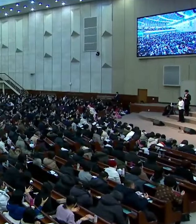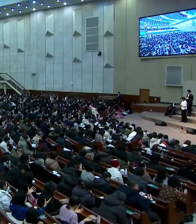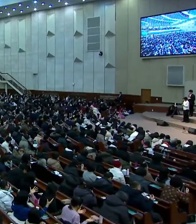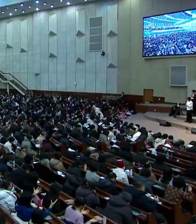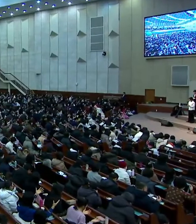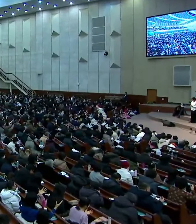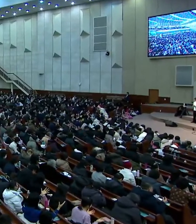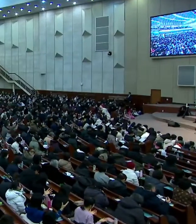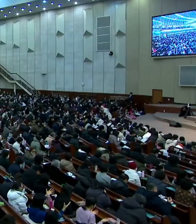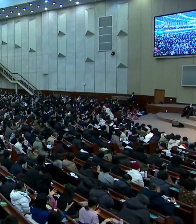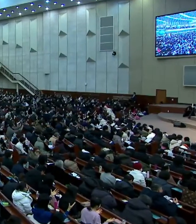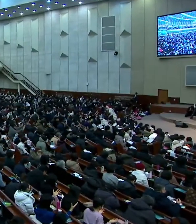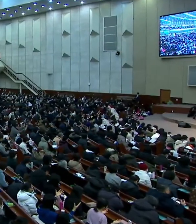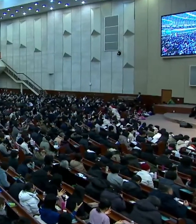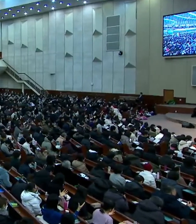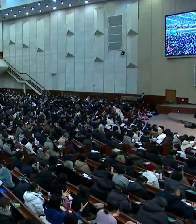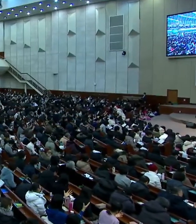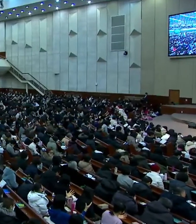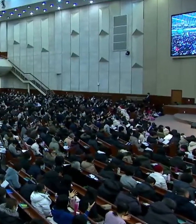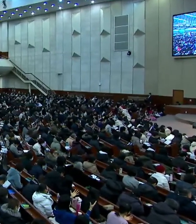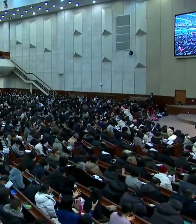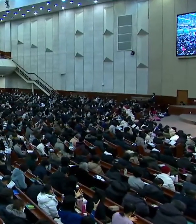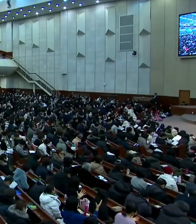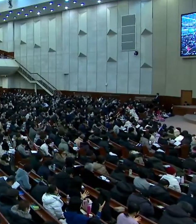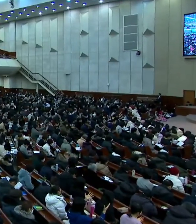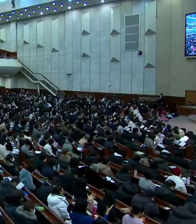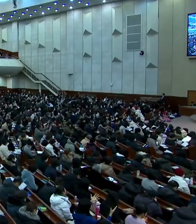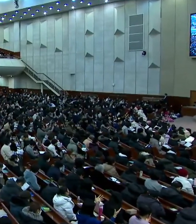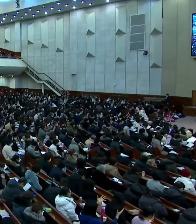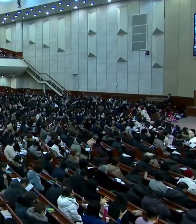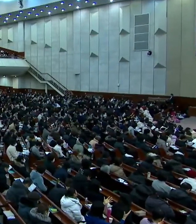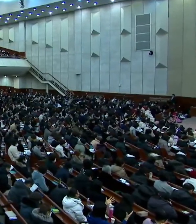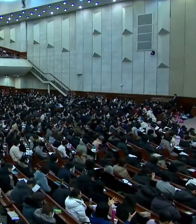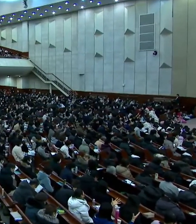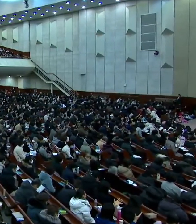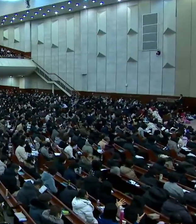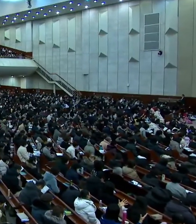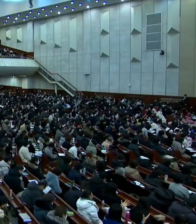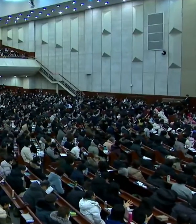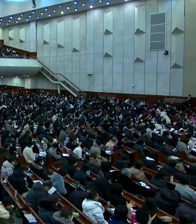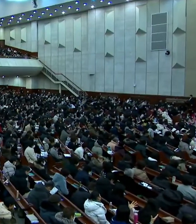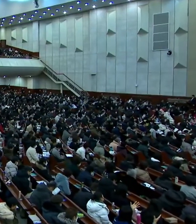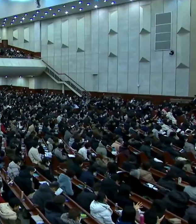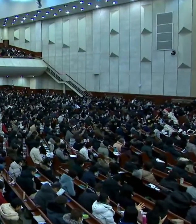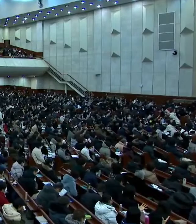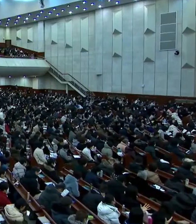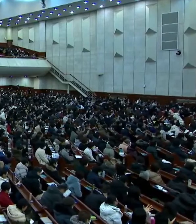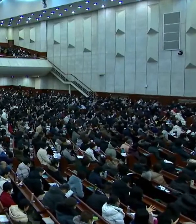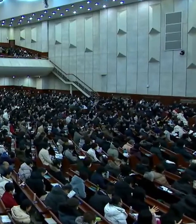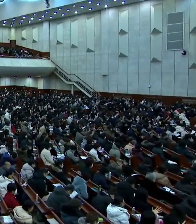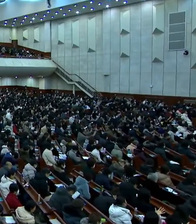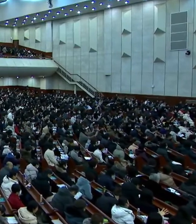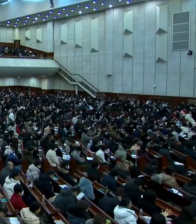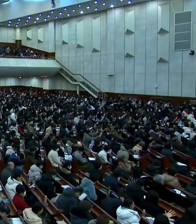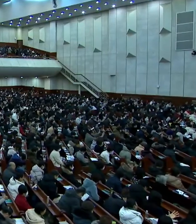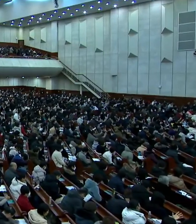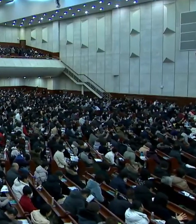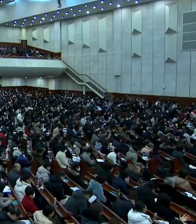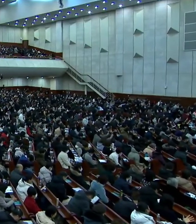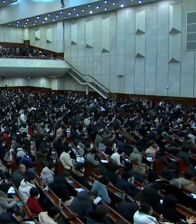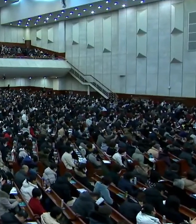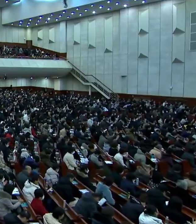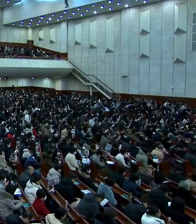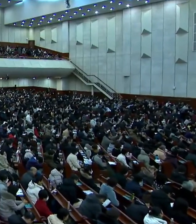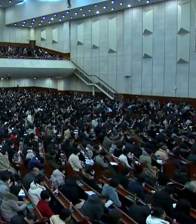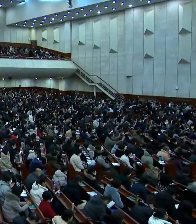세우신 다른 목소리를 붙잡아 주셔서 주께서 영광을 강건함으로 그 선포되는 말씀 가운데 성령이 우리 가운데